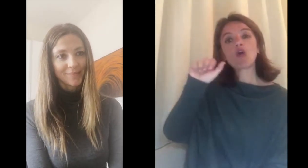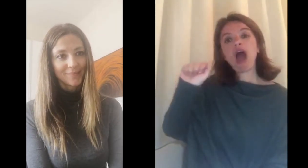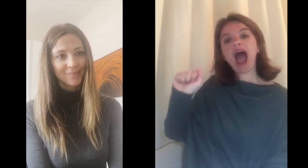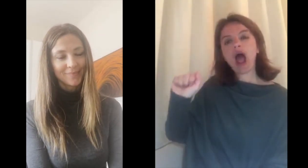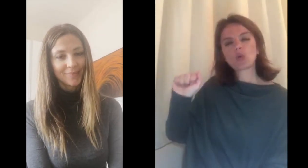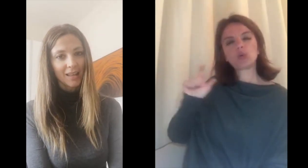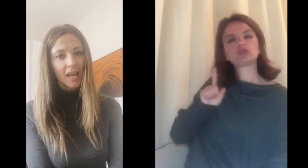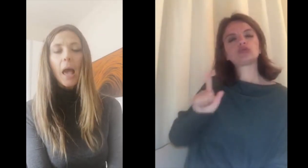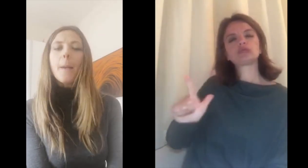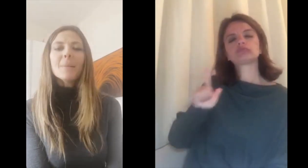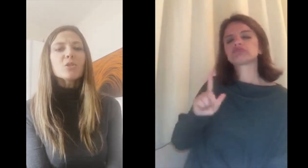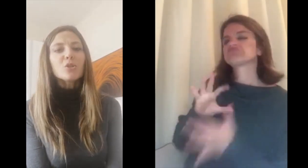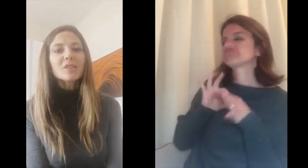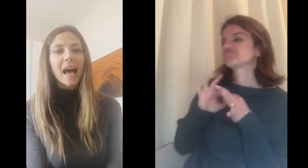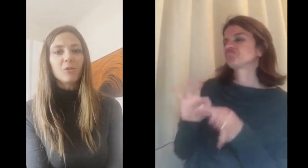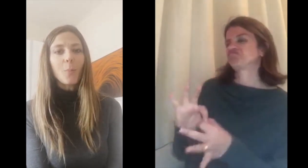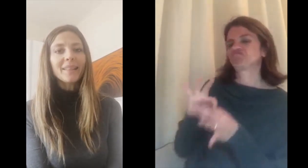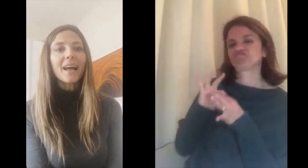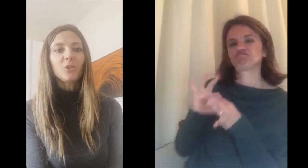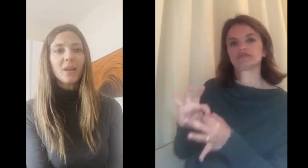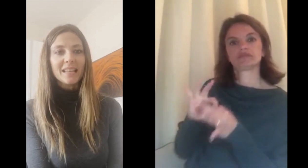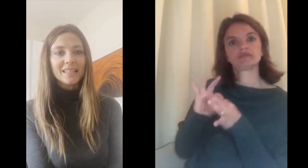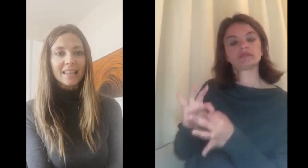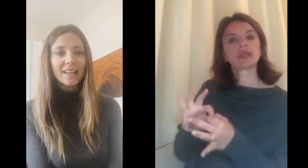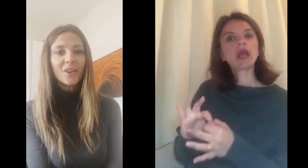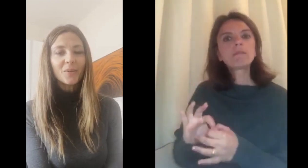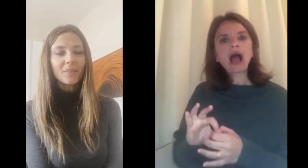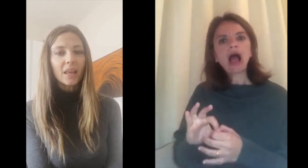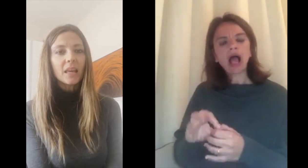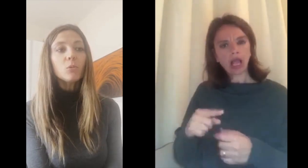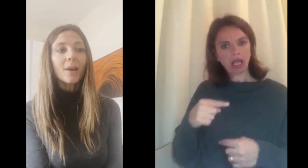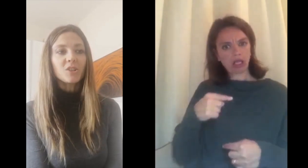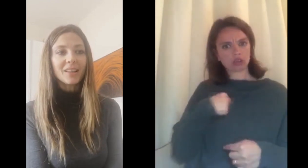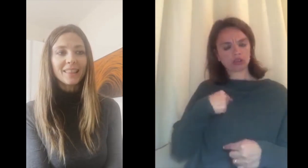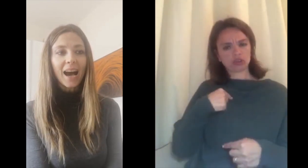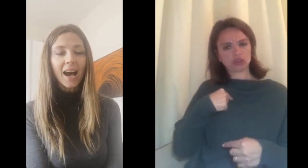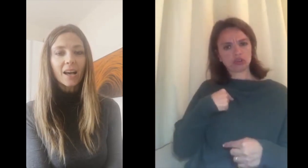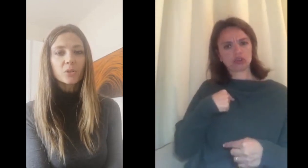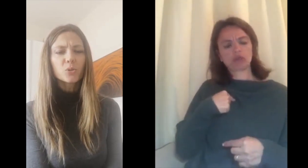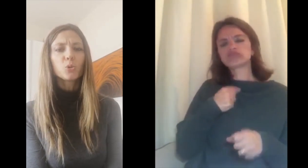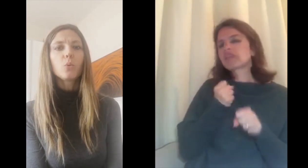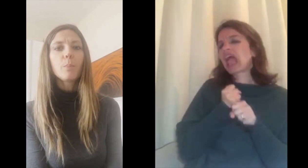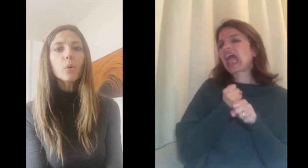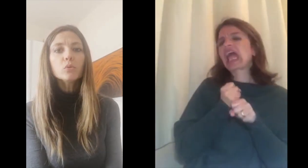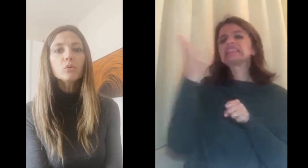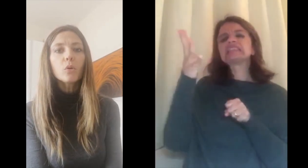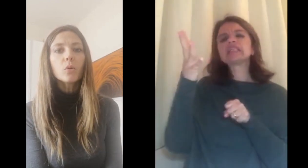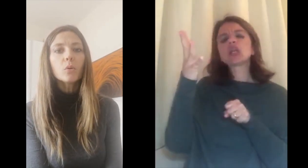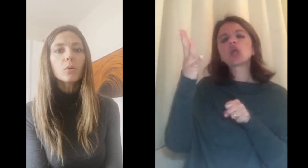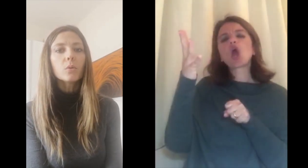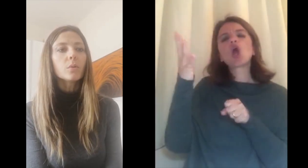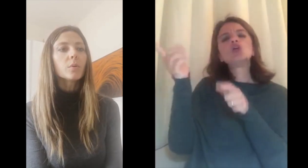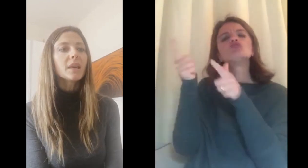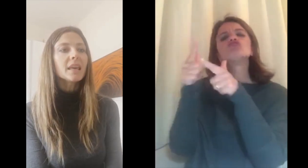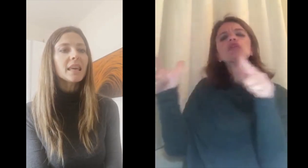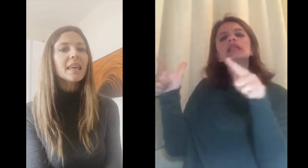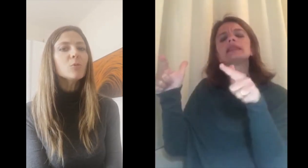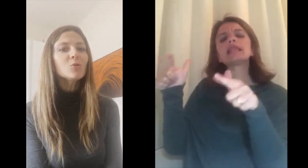Augusto. Ma sono stato mandato in esilio in una città sul ponte